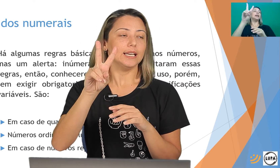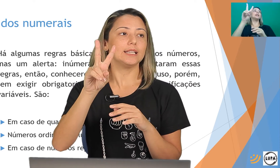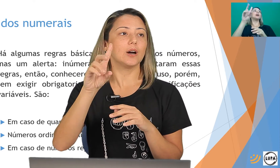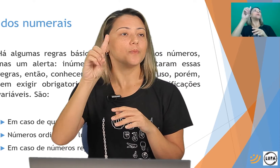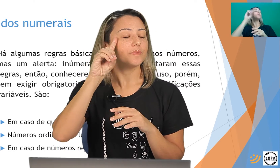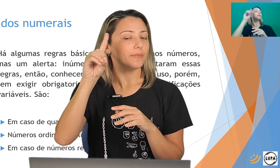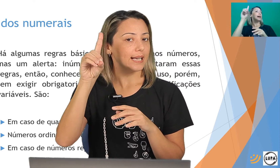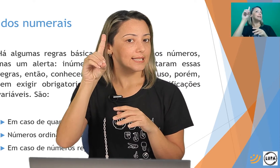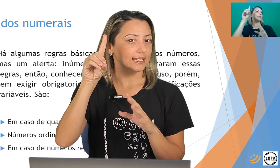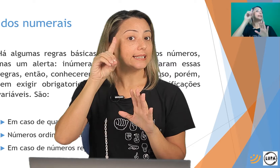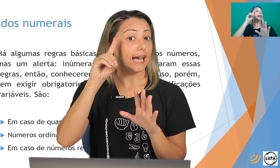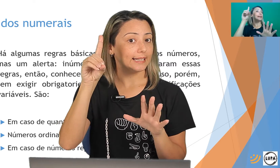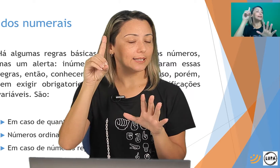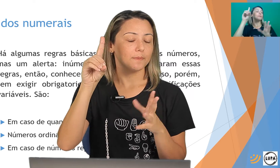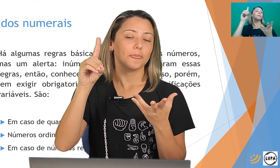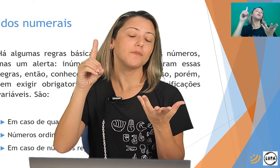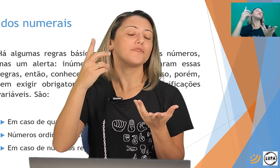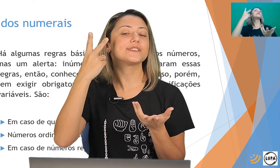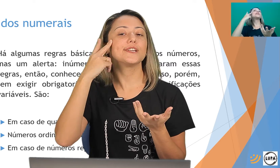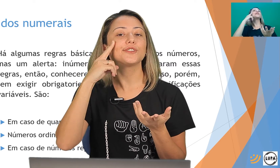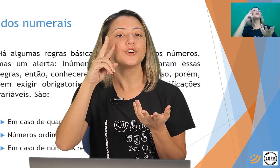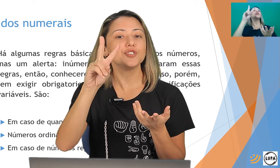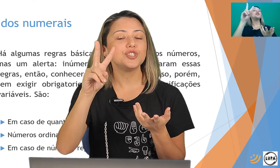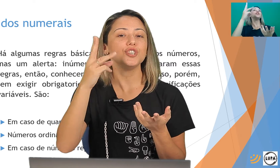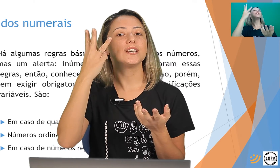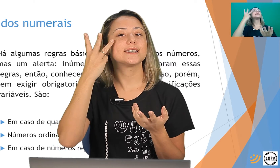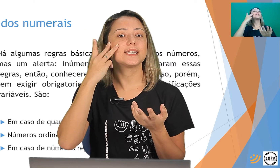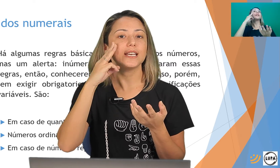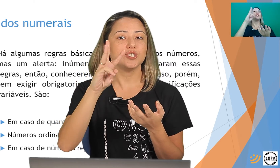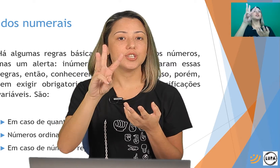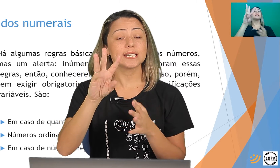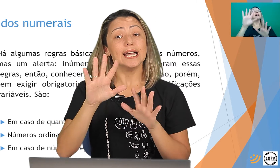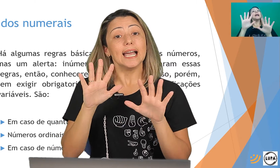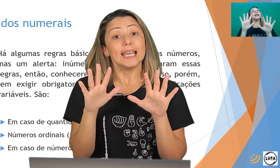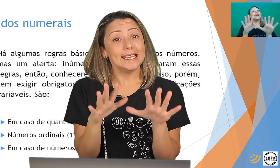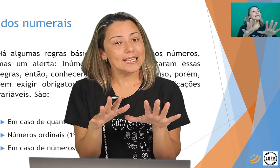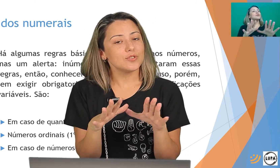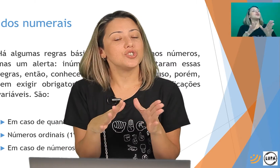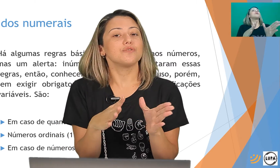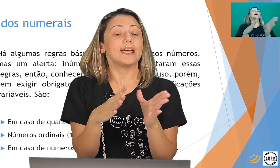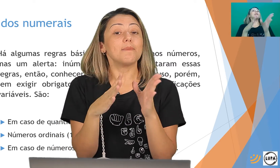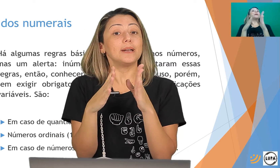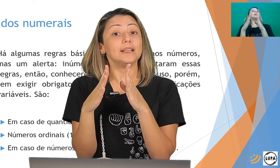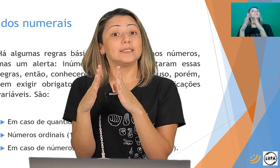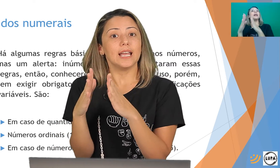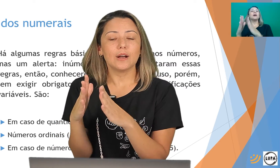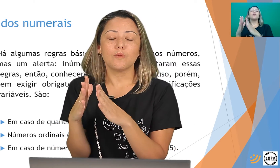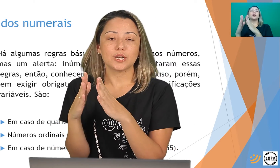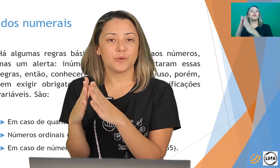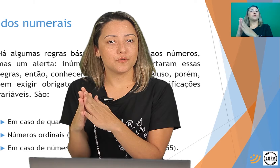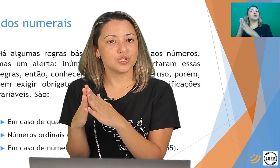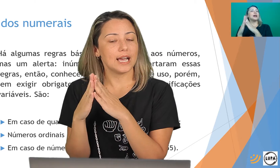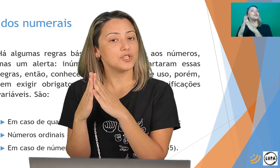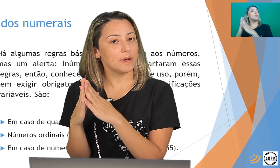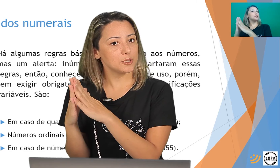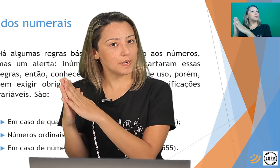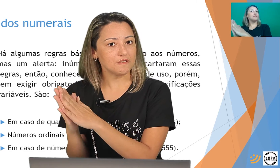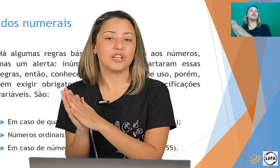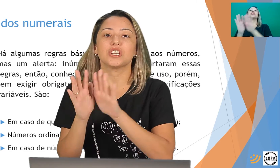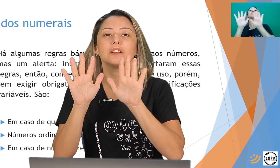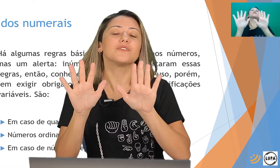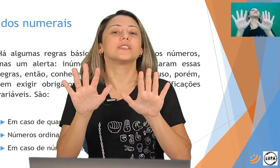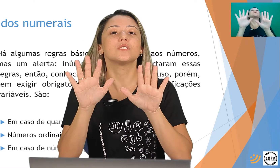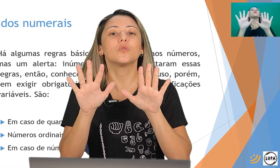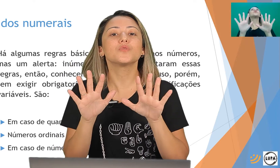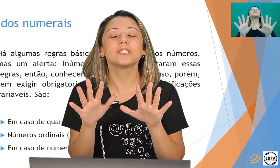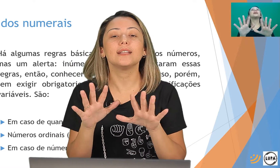aqui. Então, assim, data. Então, vou fazer 2 dias, 3 dias. Isso a gente vai aprender com mais profundidade mais pra